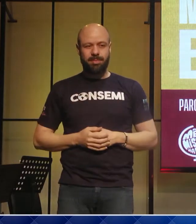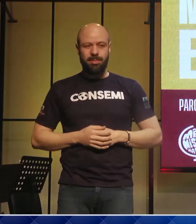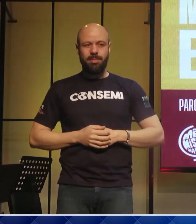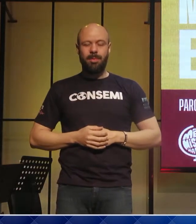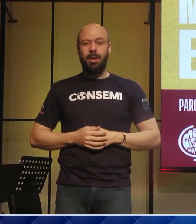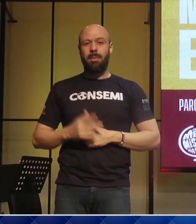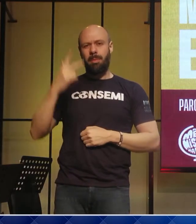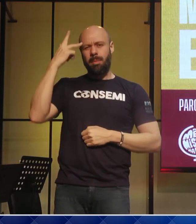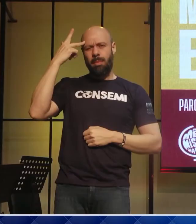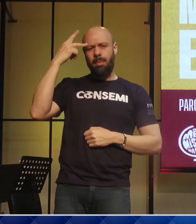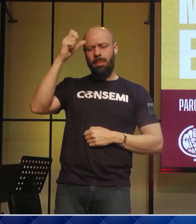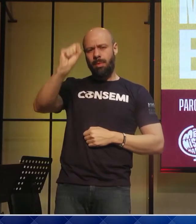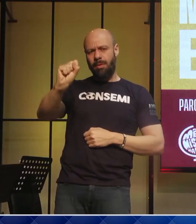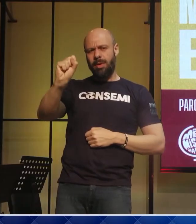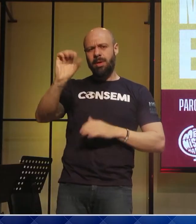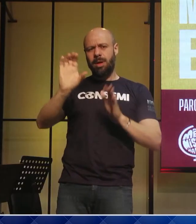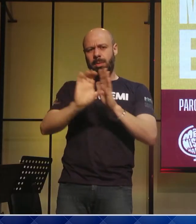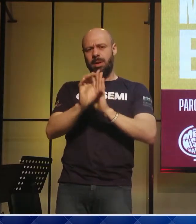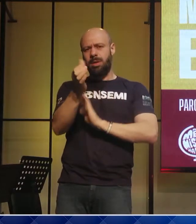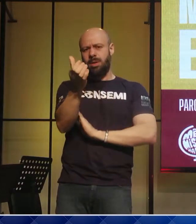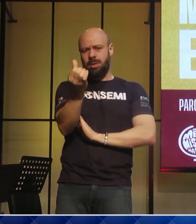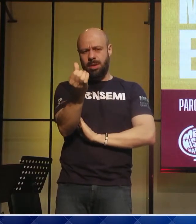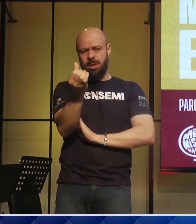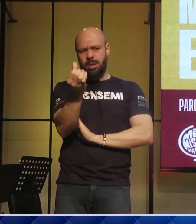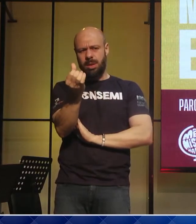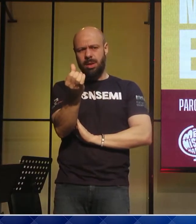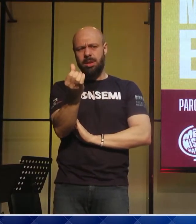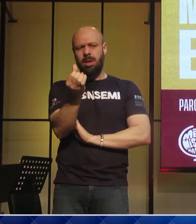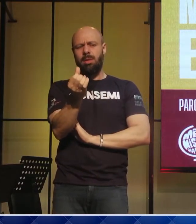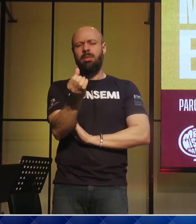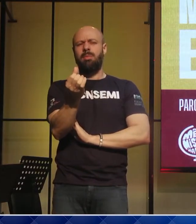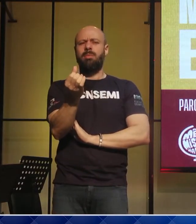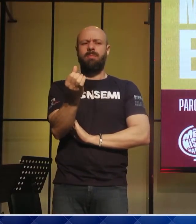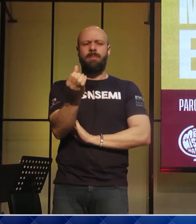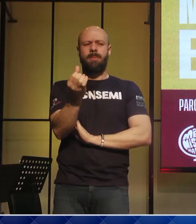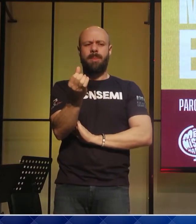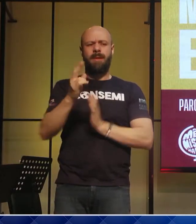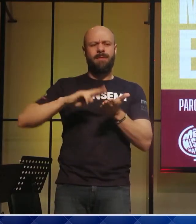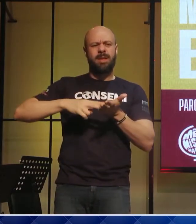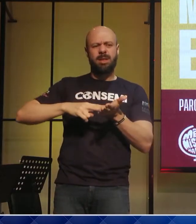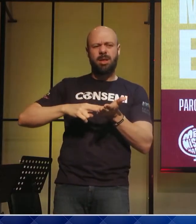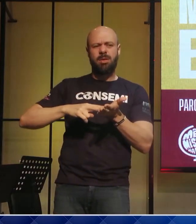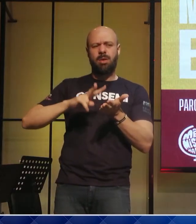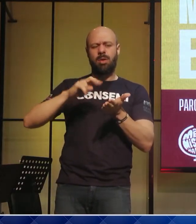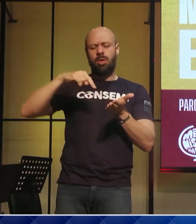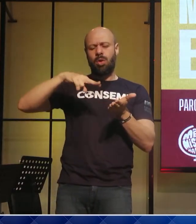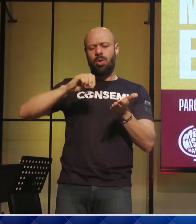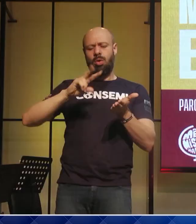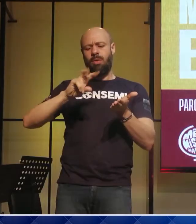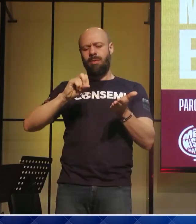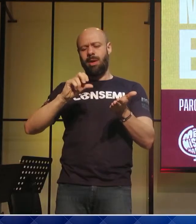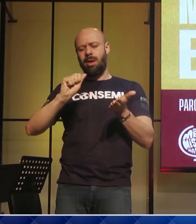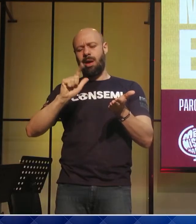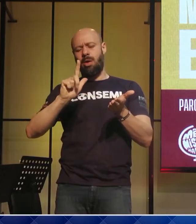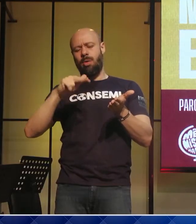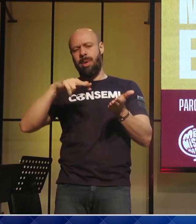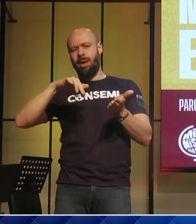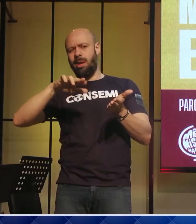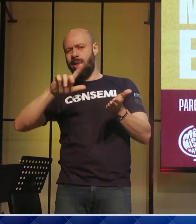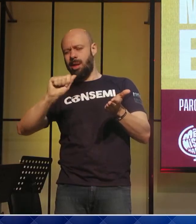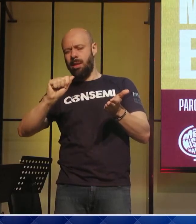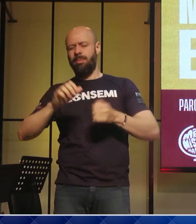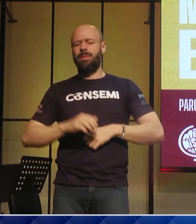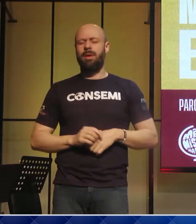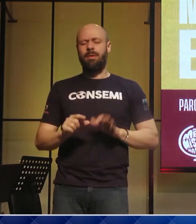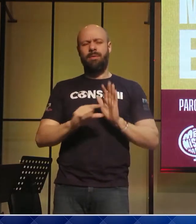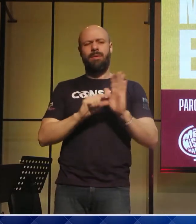versão é a Almeida, Nova Almeida atualizada. E eu vou ler o